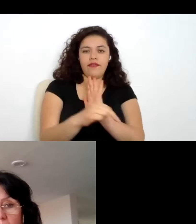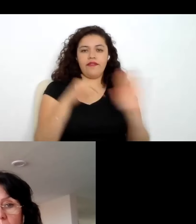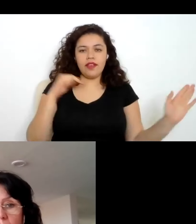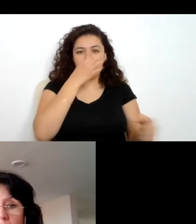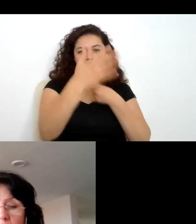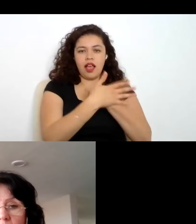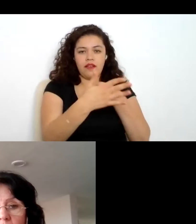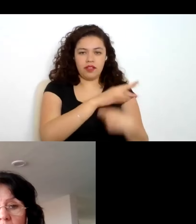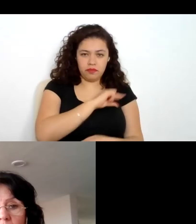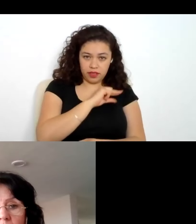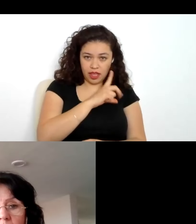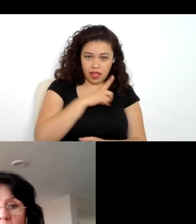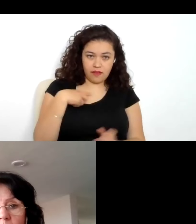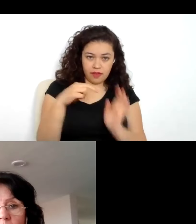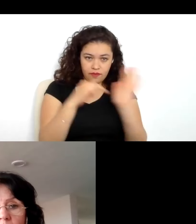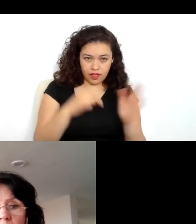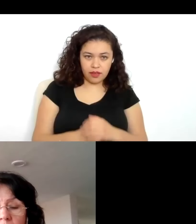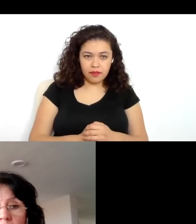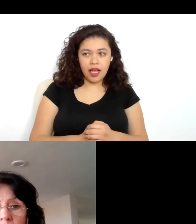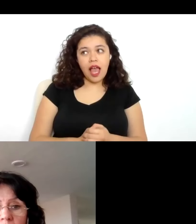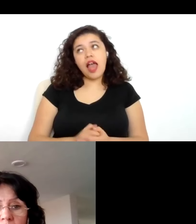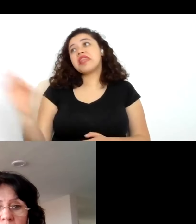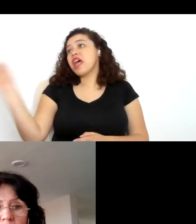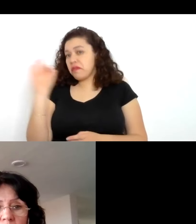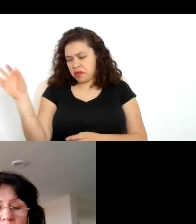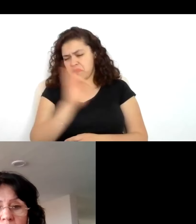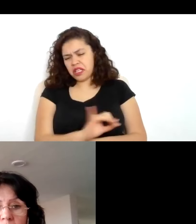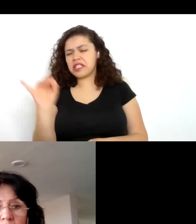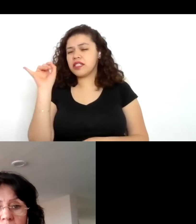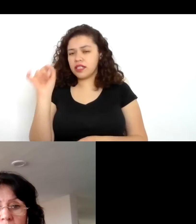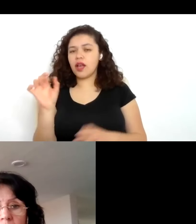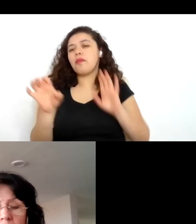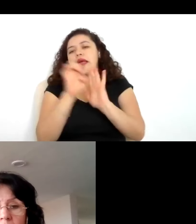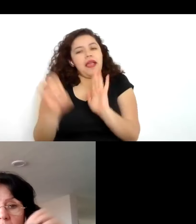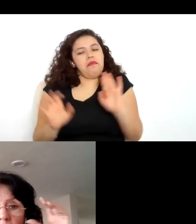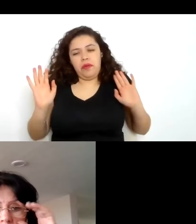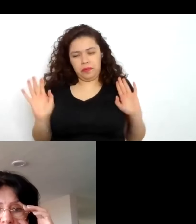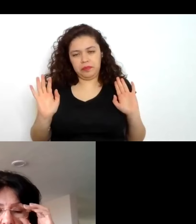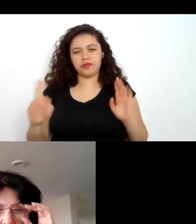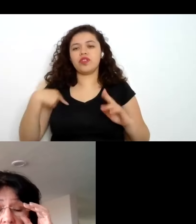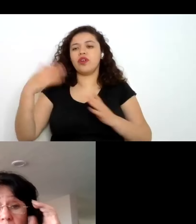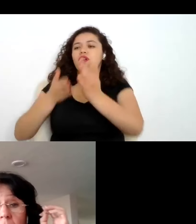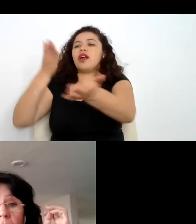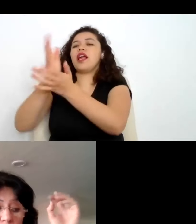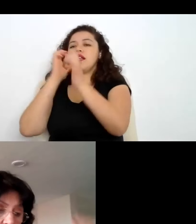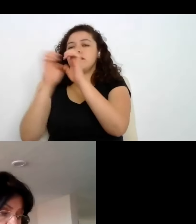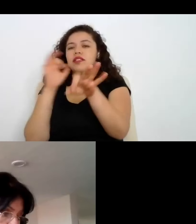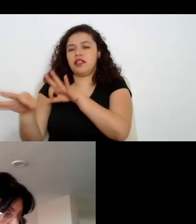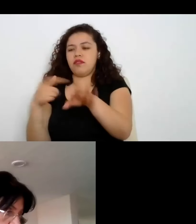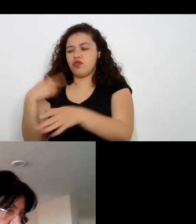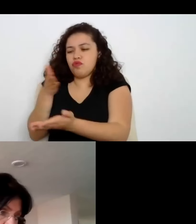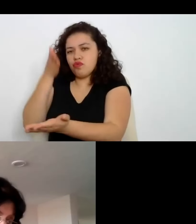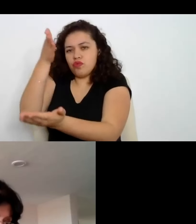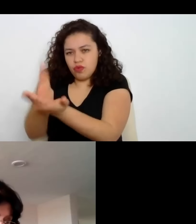de privacidad. pudiera darse el caso, si por ejemplo, digo, si yo voy a una entrevista de trabajo